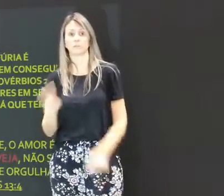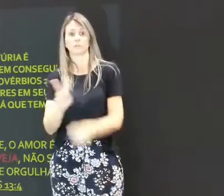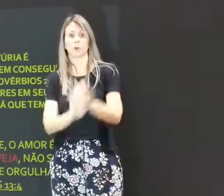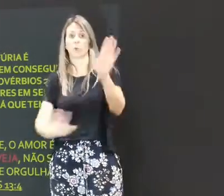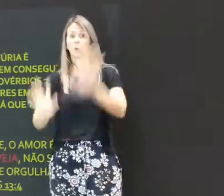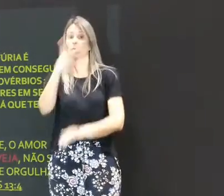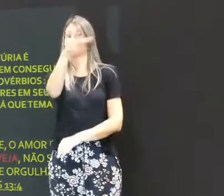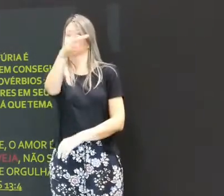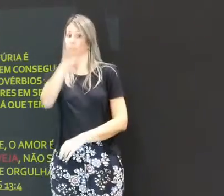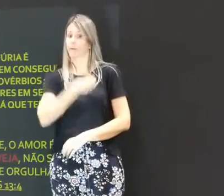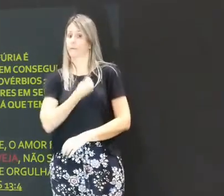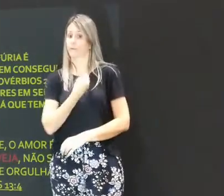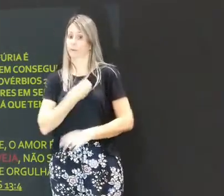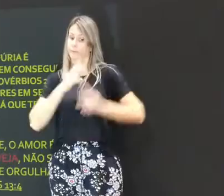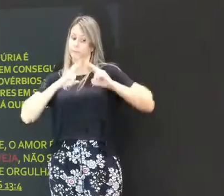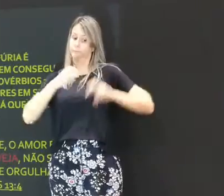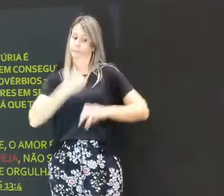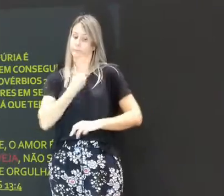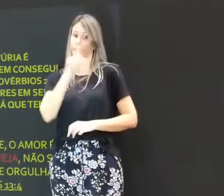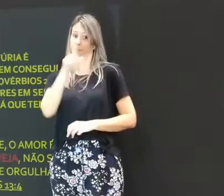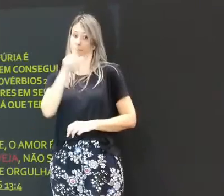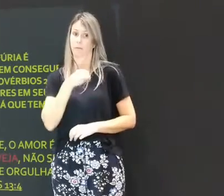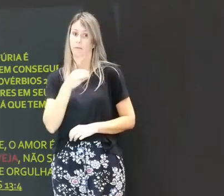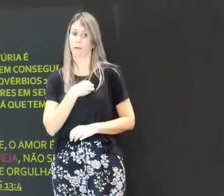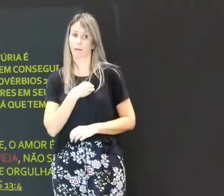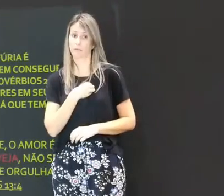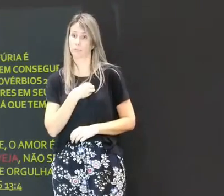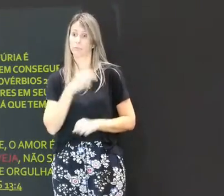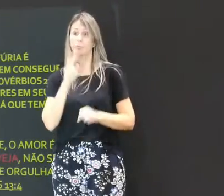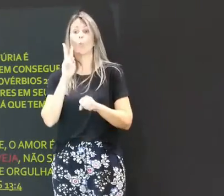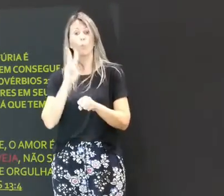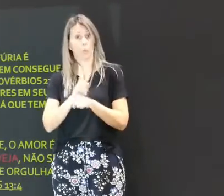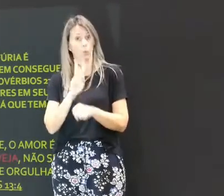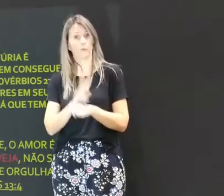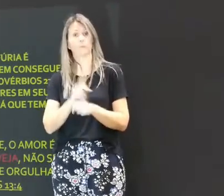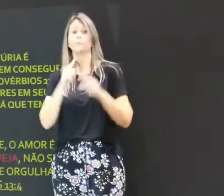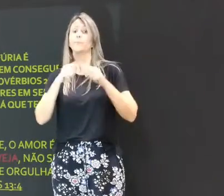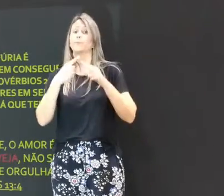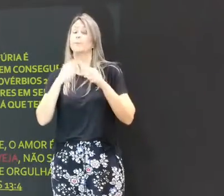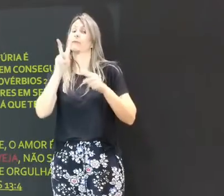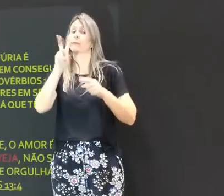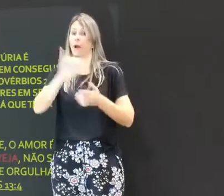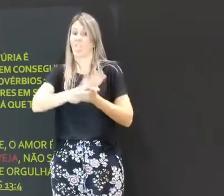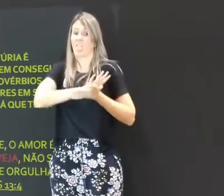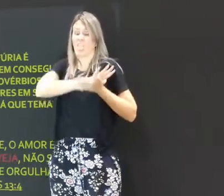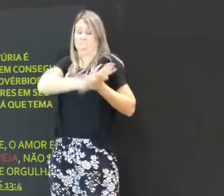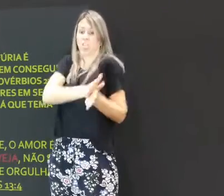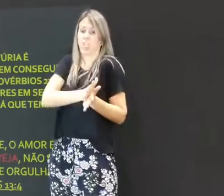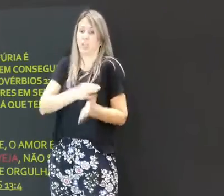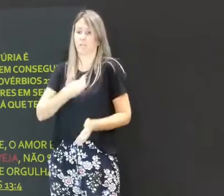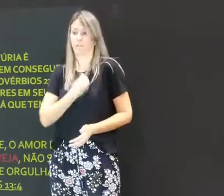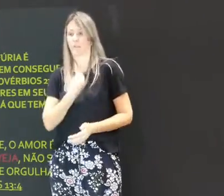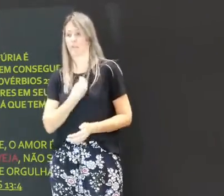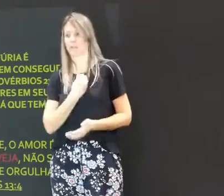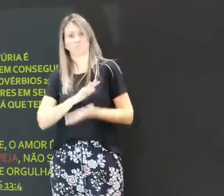tenham inveja, cuide da sua vida. Cuide, não tenha pecado, cuide, eu estou explicando para você. Porque senão vai haver destruição